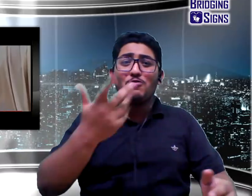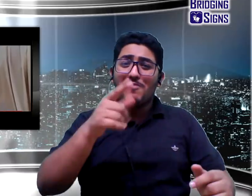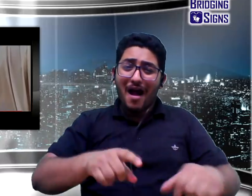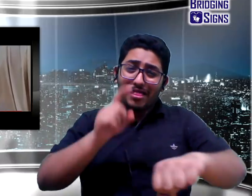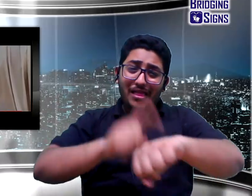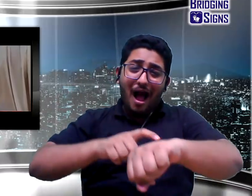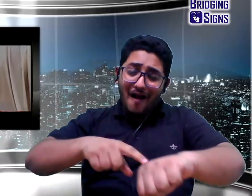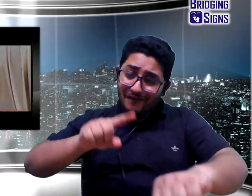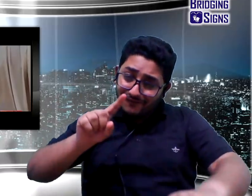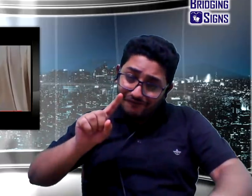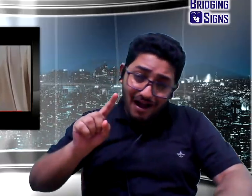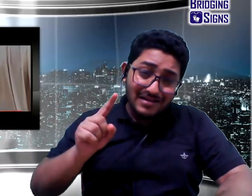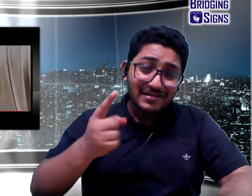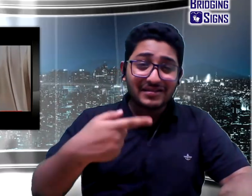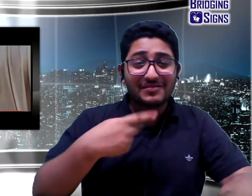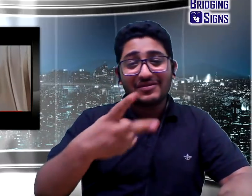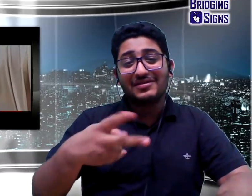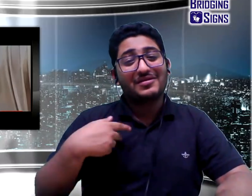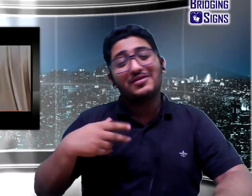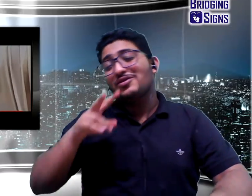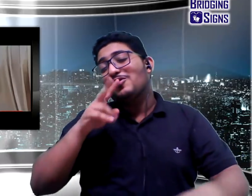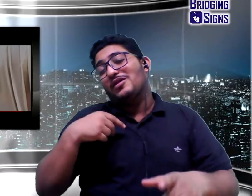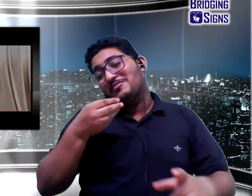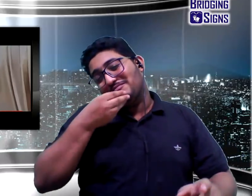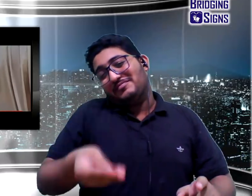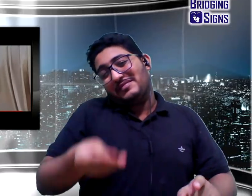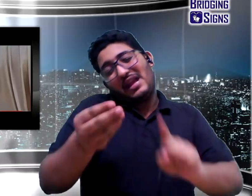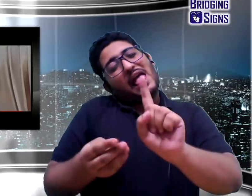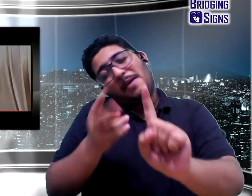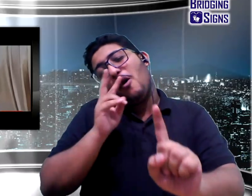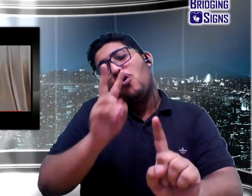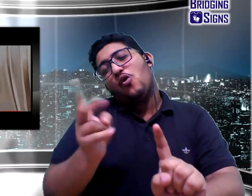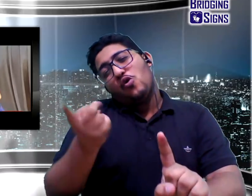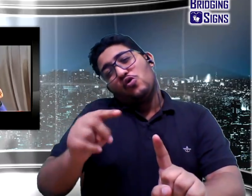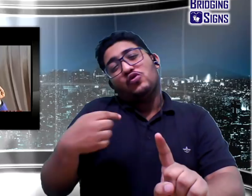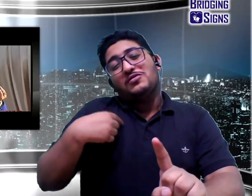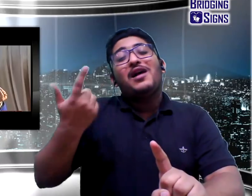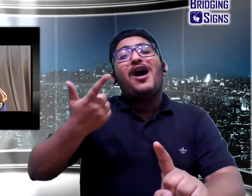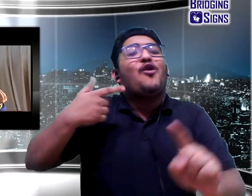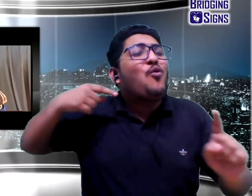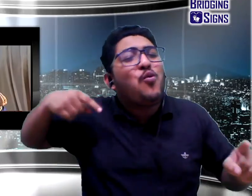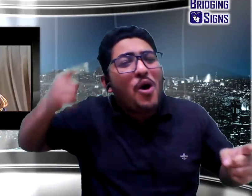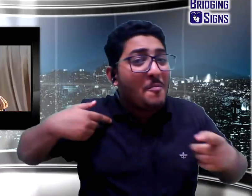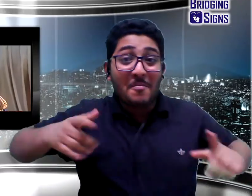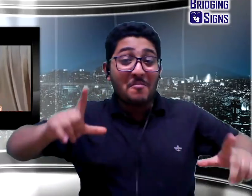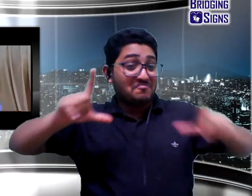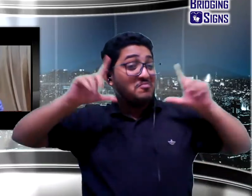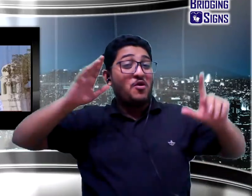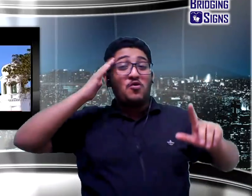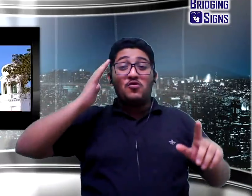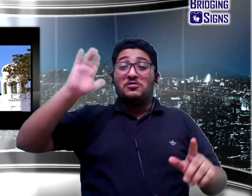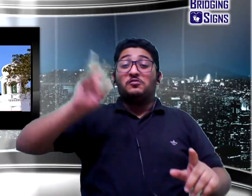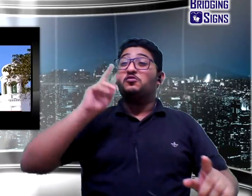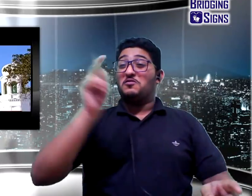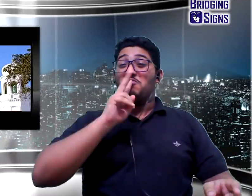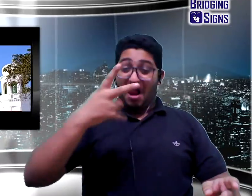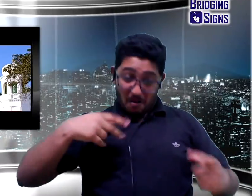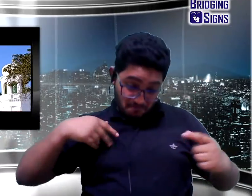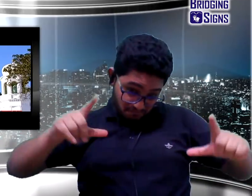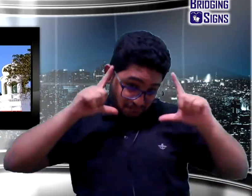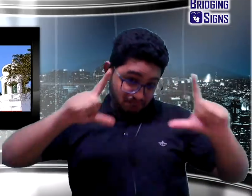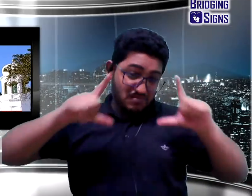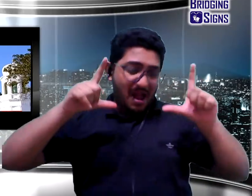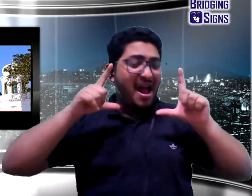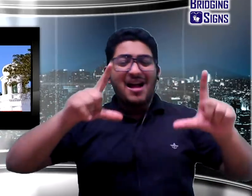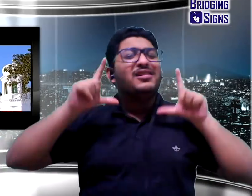ਹੁਣ ਮੈਂ ਤੁਹਾਨੂੰ ਇੱਕ ਹੋਰ ਇਲਤਜਾ ਕਰ ਰਿਹਾ। ਮੈਂ ਤੇ ਬਾਬੇ ਦਾ ਇੱਕ ਛੋਟਾ ਜਿਹਾ ਦੂਤ ਸੀ। ਲੋਕੀ ਕਹਿੰਦੇ ਜੀ ਮੇਰਾ ਕ੍ਰੈਡਿਟ,